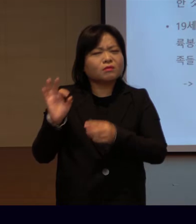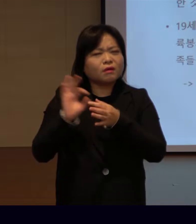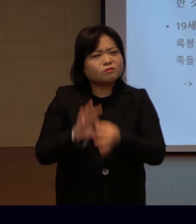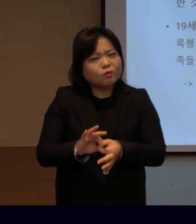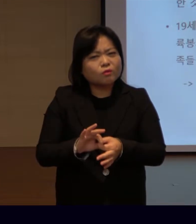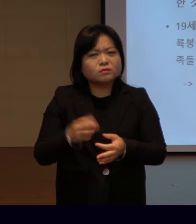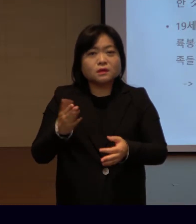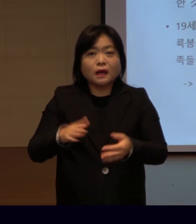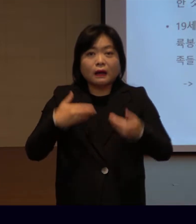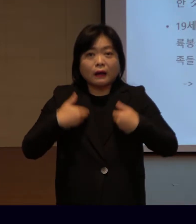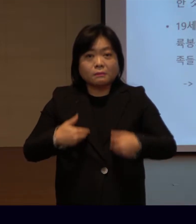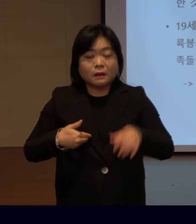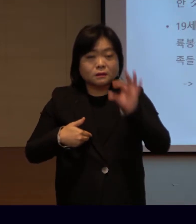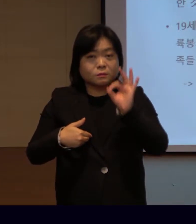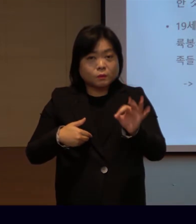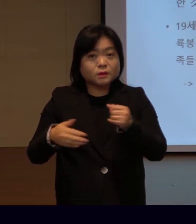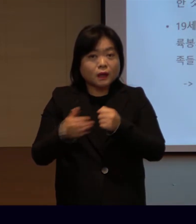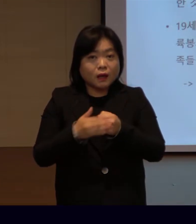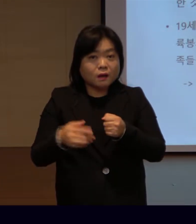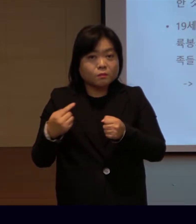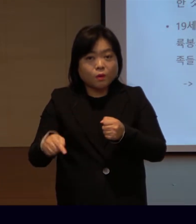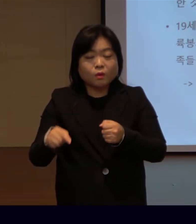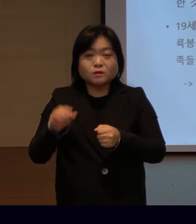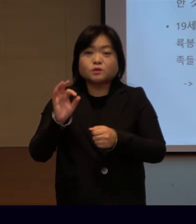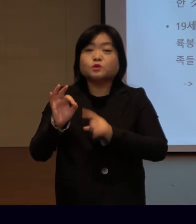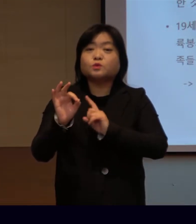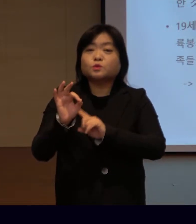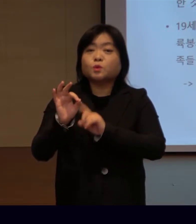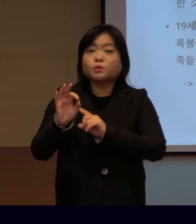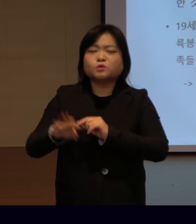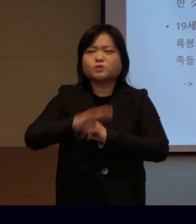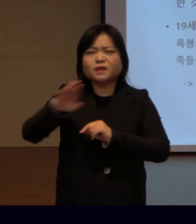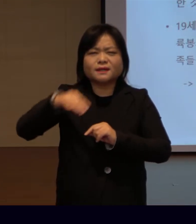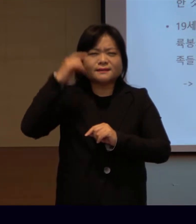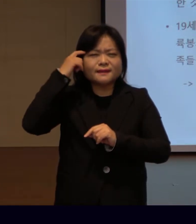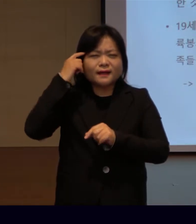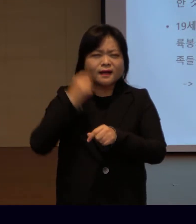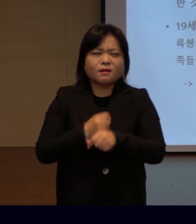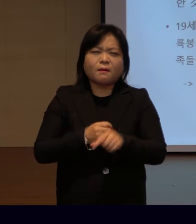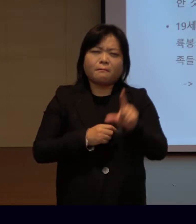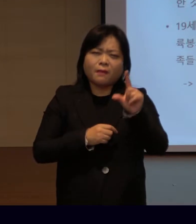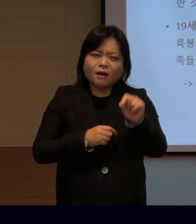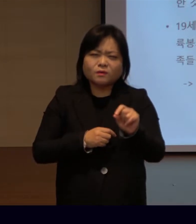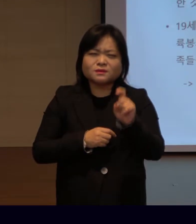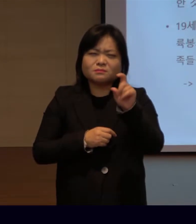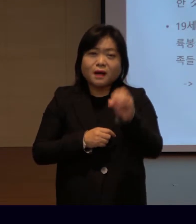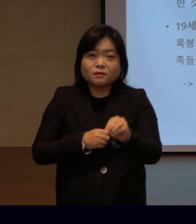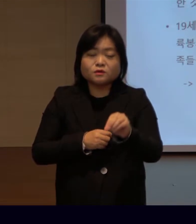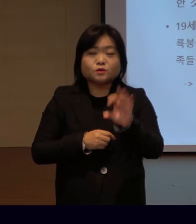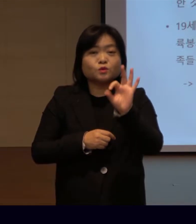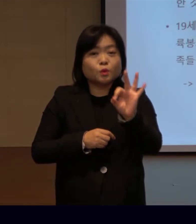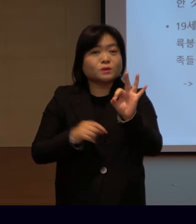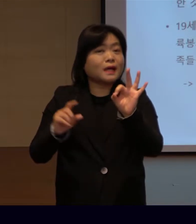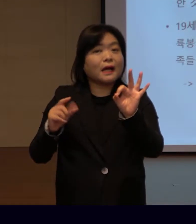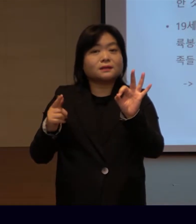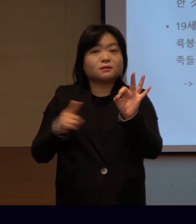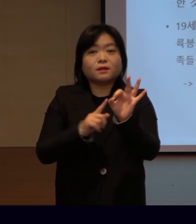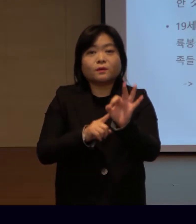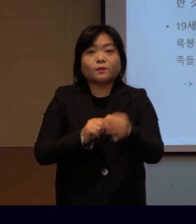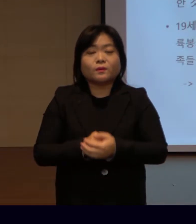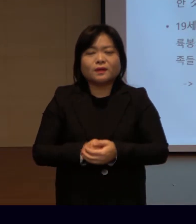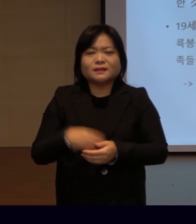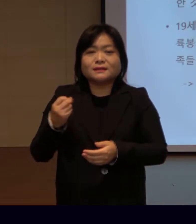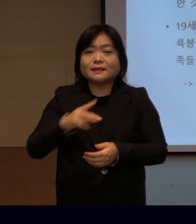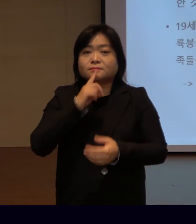근데 가만히 얘기 보다 보니까 그게 우리가 생각하는 뭐 10,000원짜리 100,000원짜리 돈이 아닌 거예요.